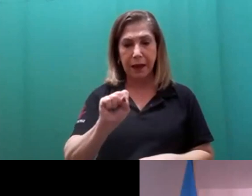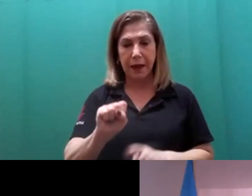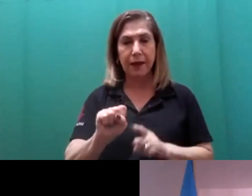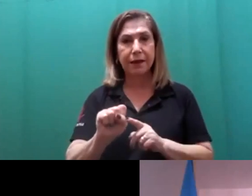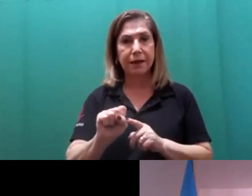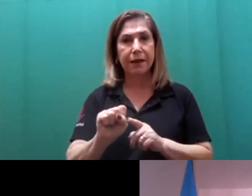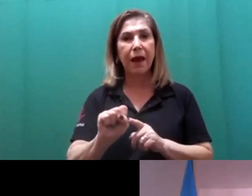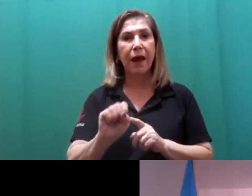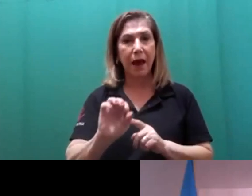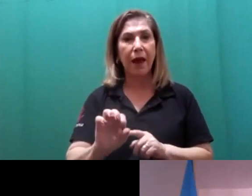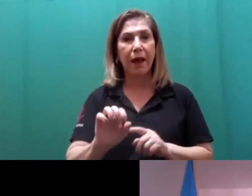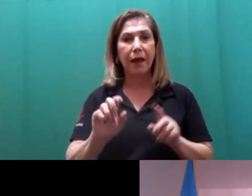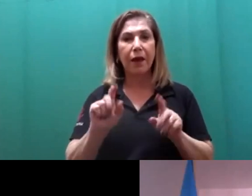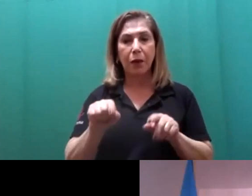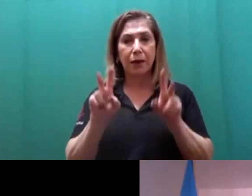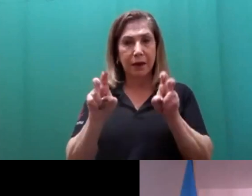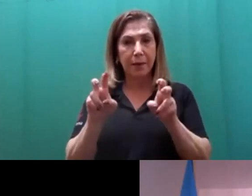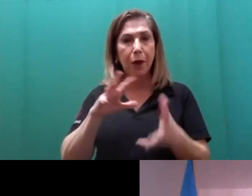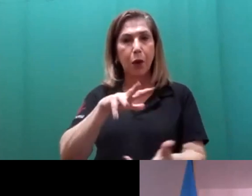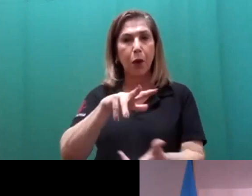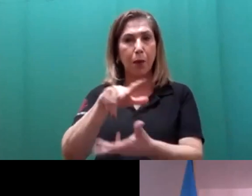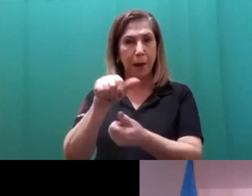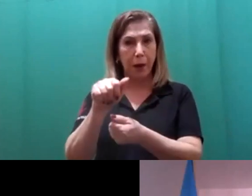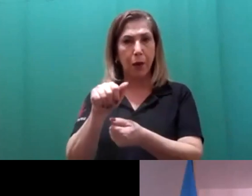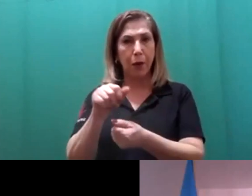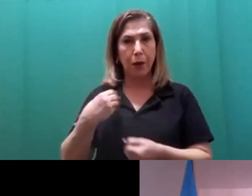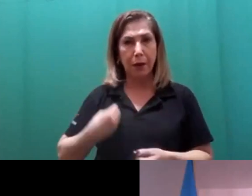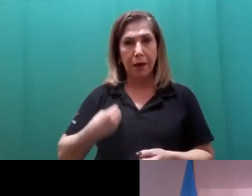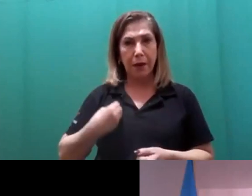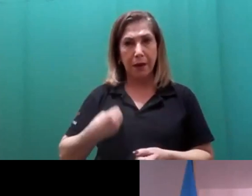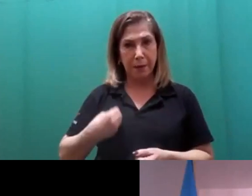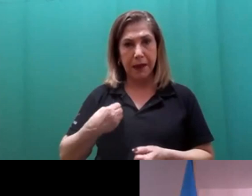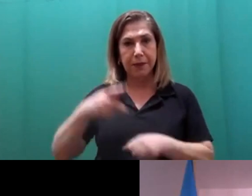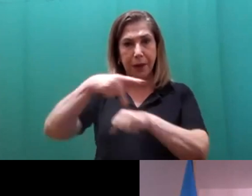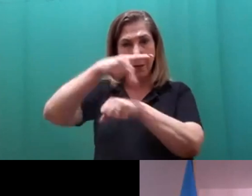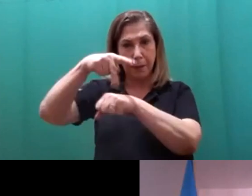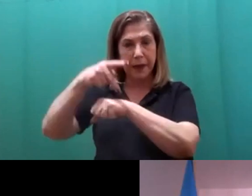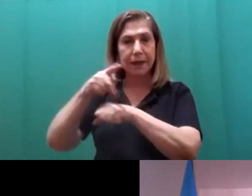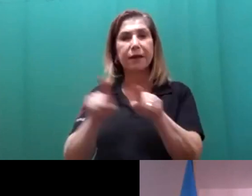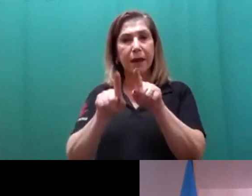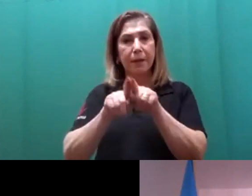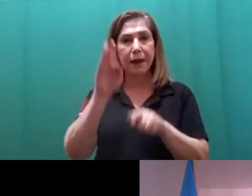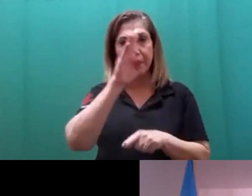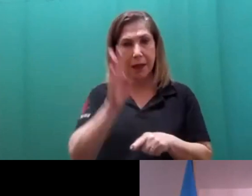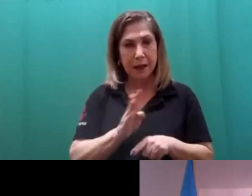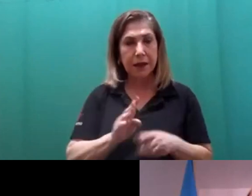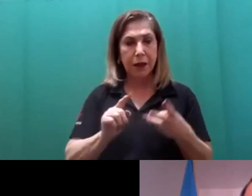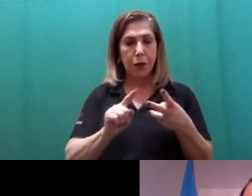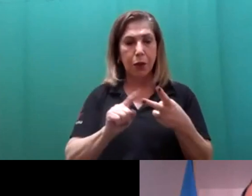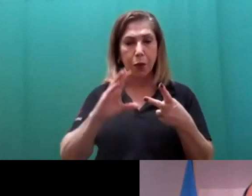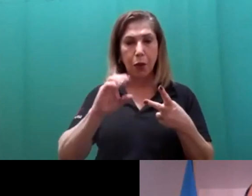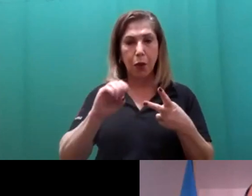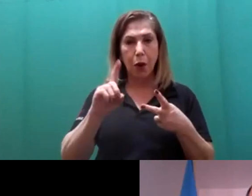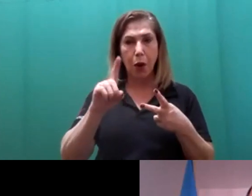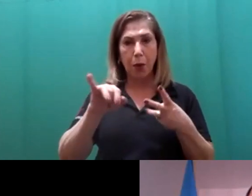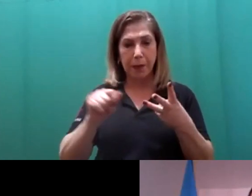acho que una abordaje global donde participaron los diferentes países y en el caso de Brasil, Colombia y México fueron los